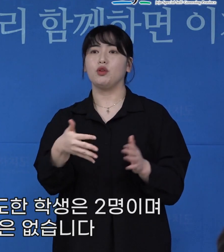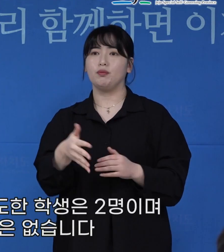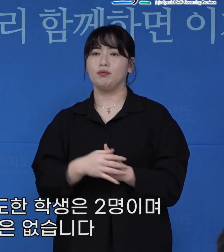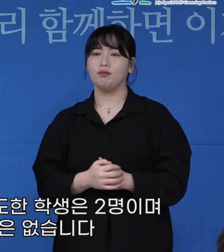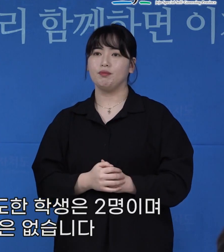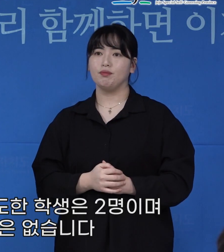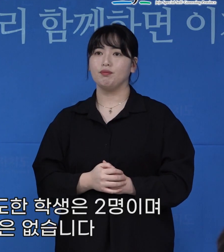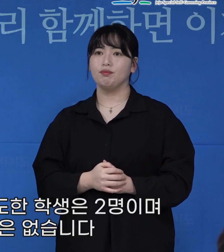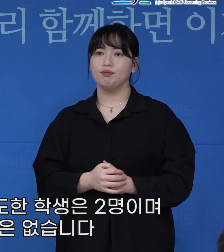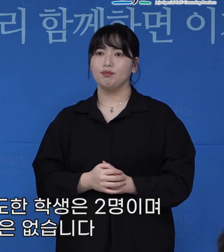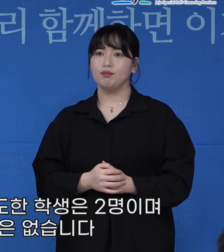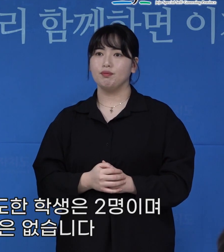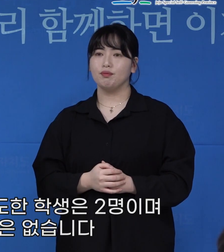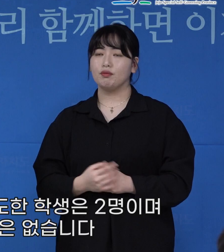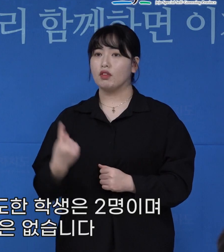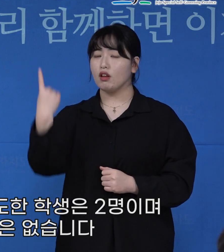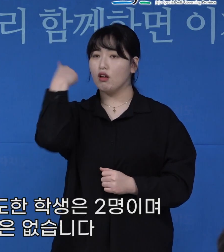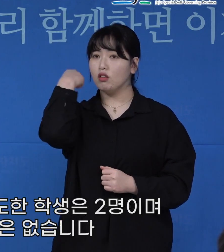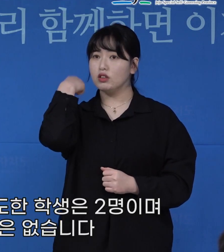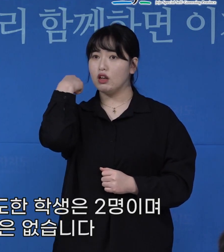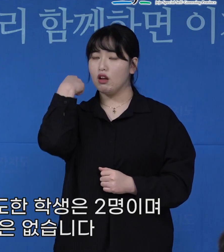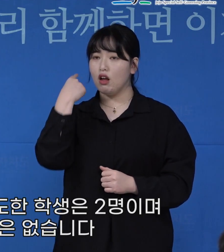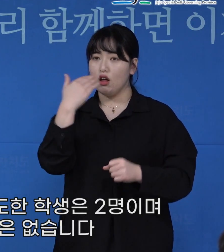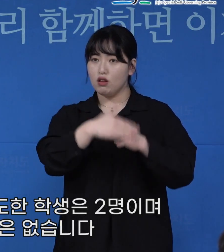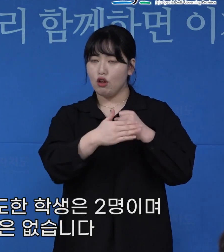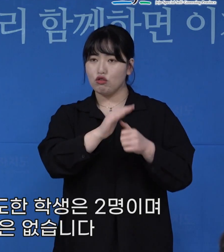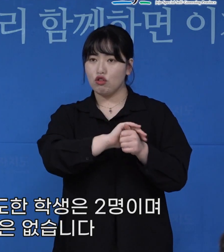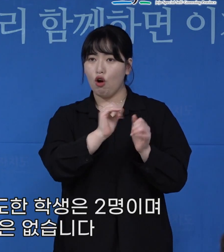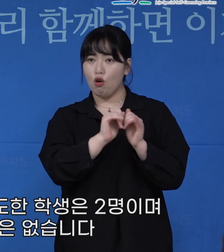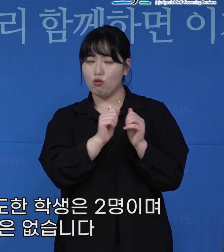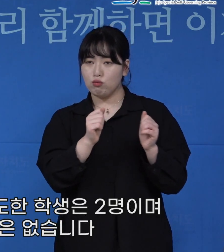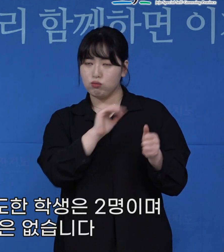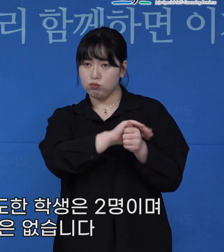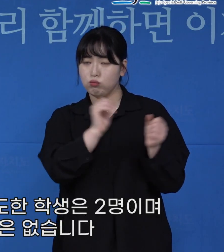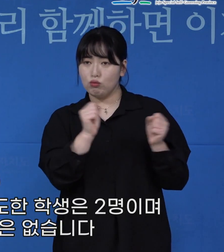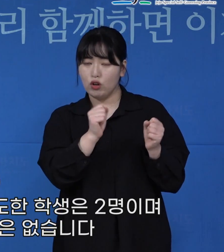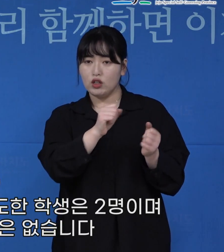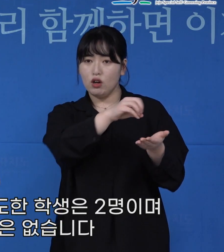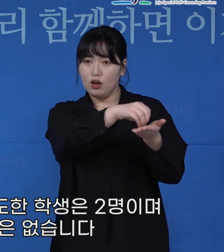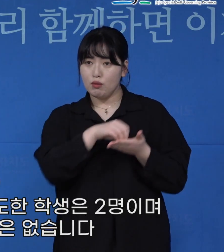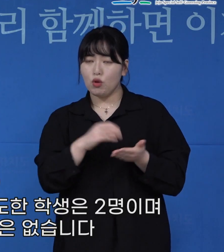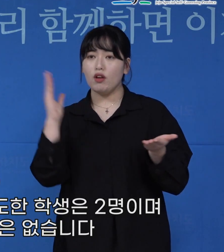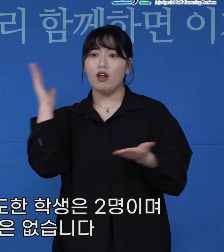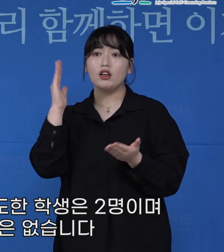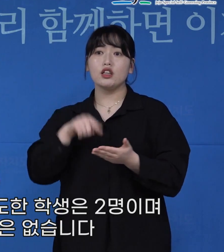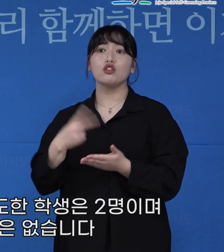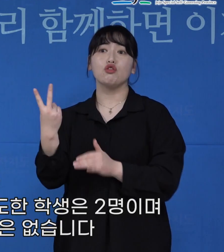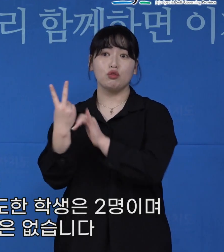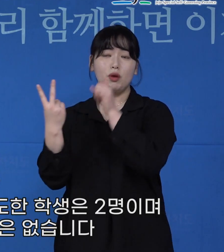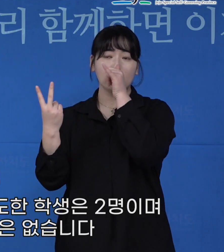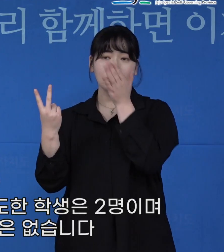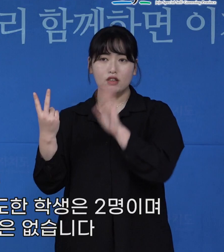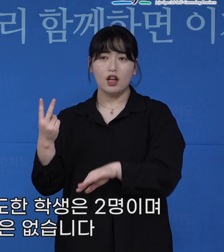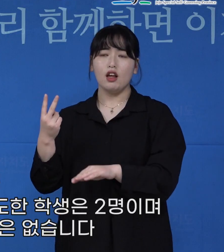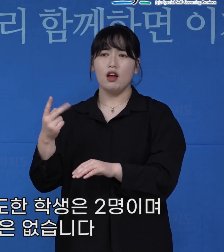없습니다. 어제 대구 경북에서 입도한 학생은 2명이며 역시 특이